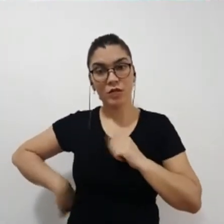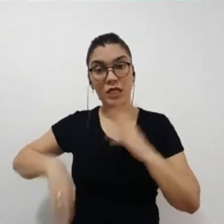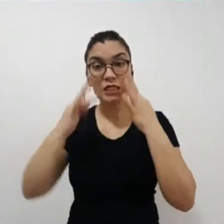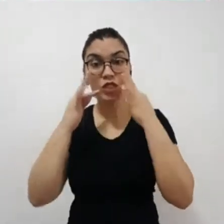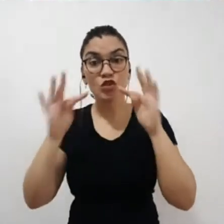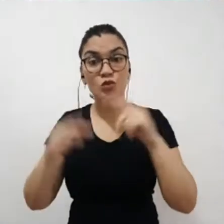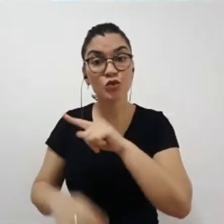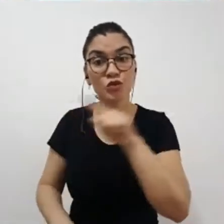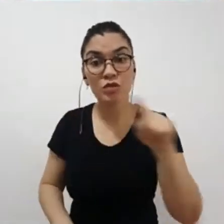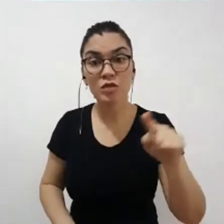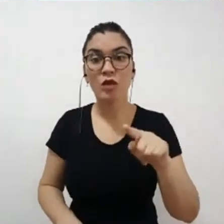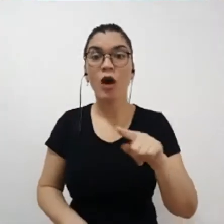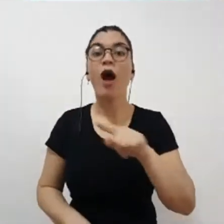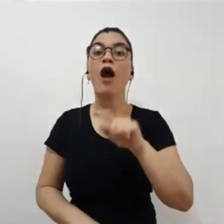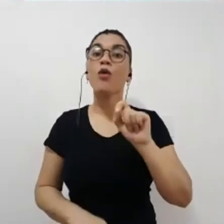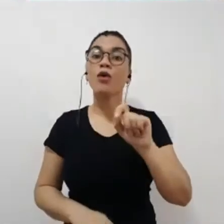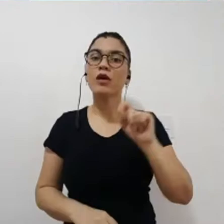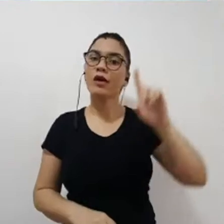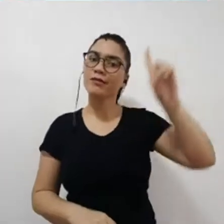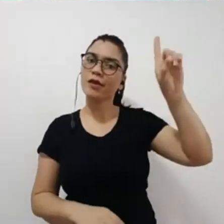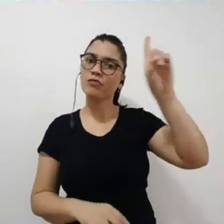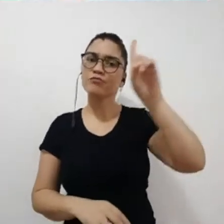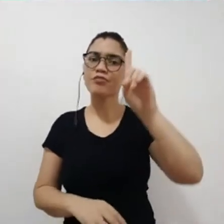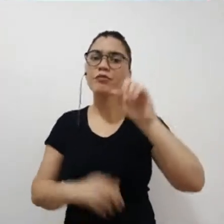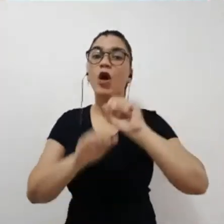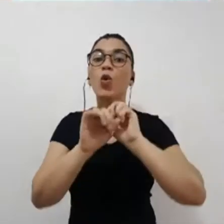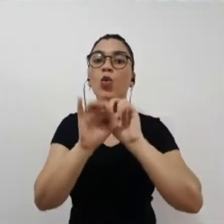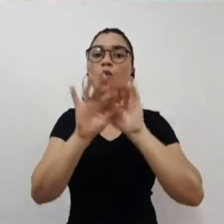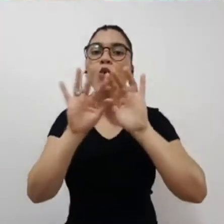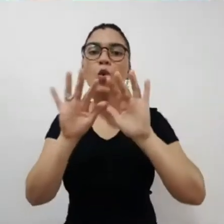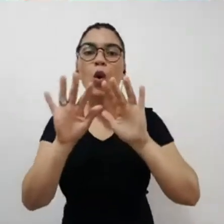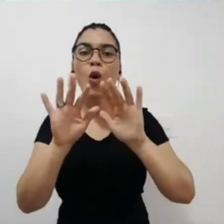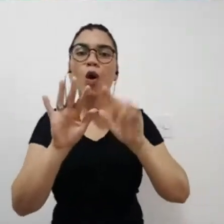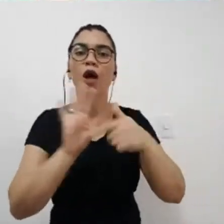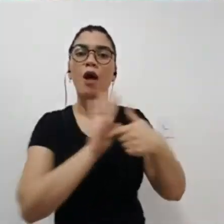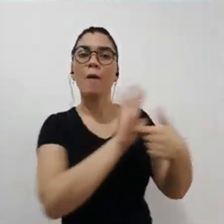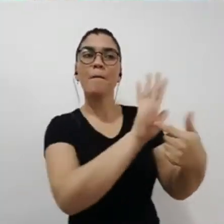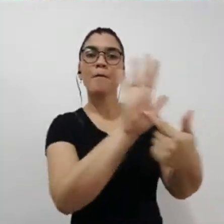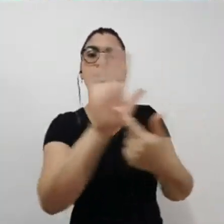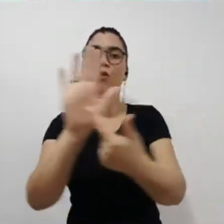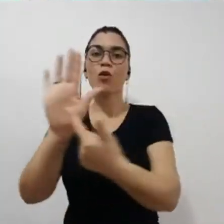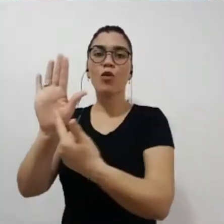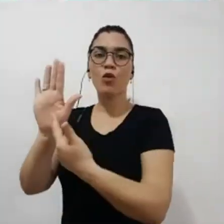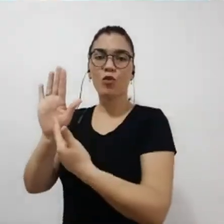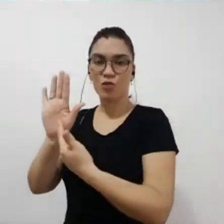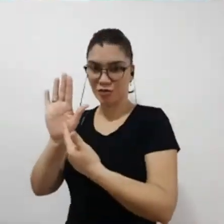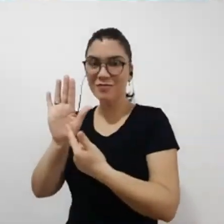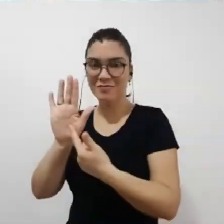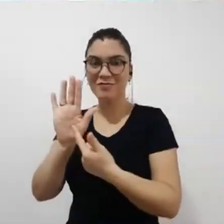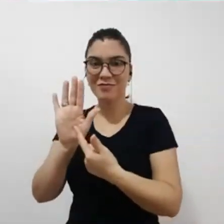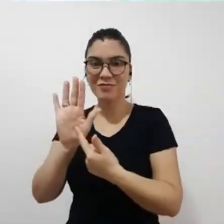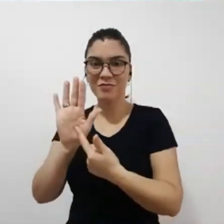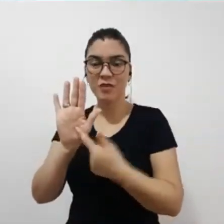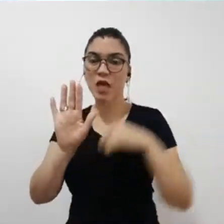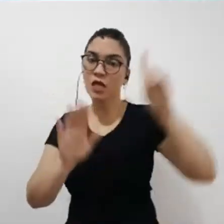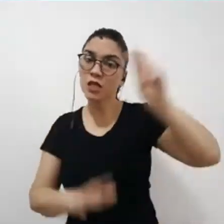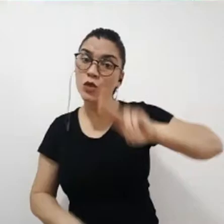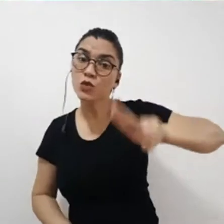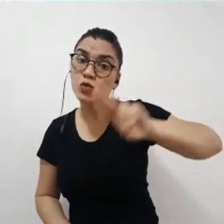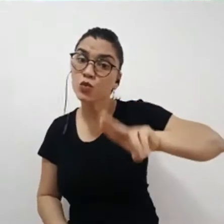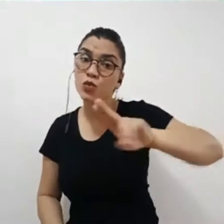circunstâncias. Da obra que ele está realizando em você e através de você. Então, todas